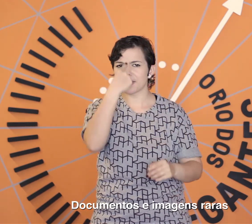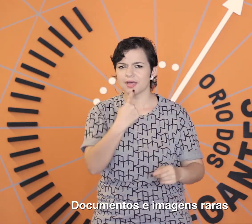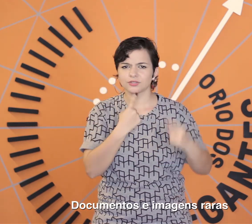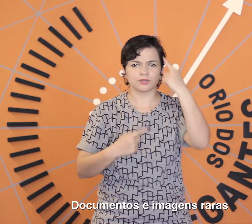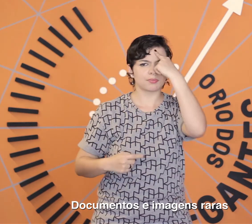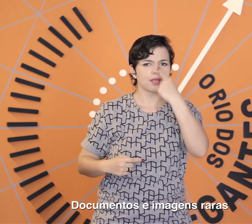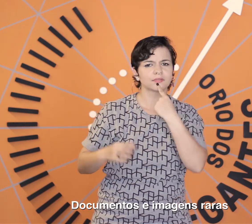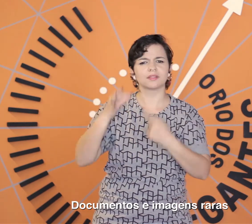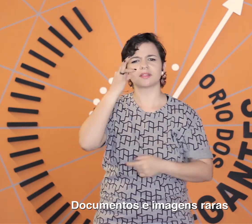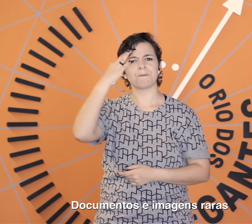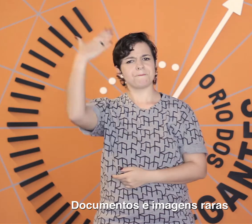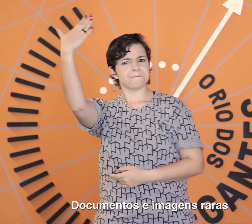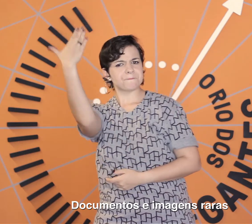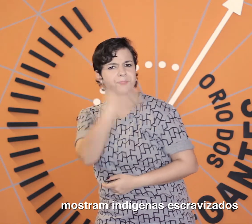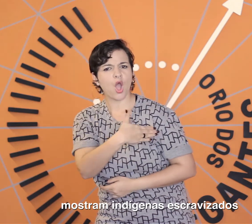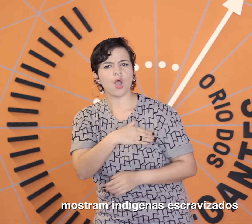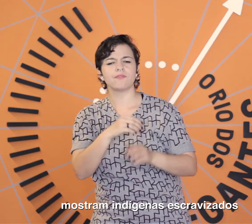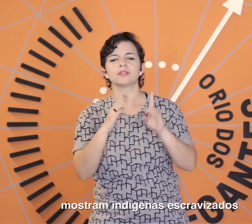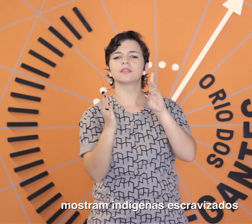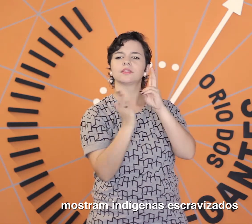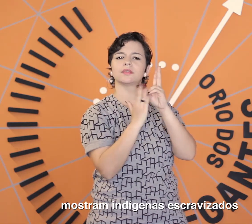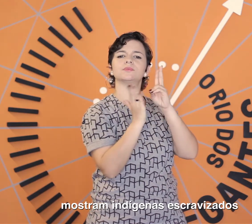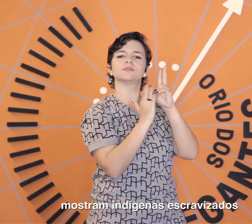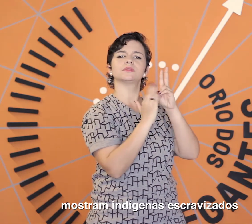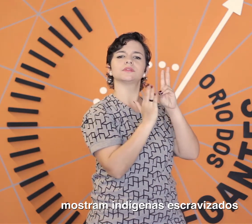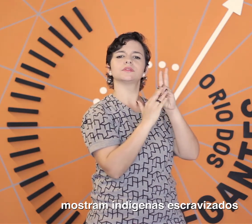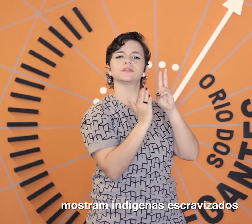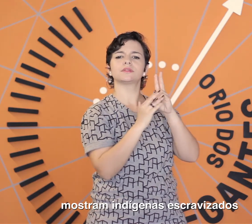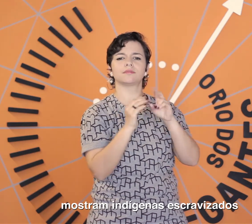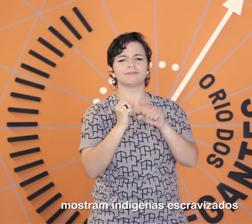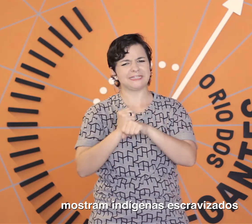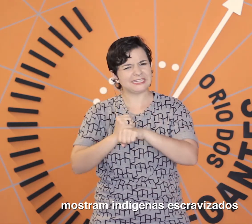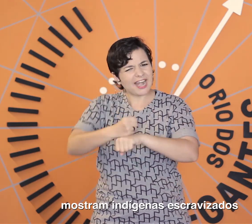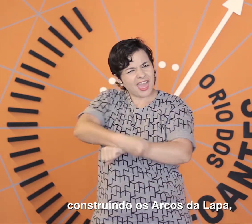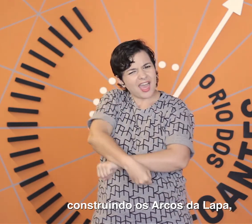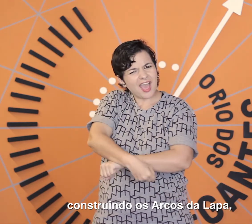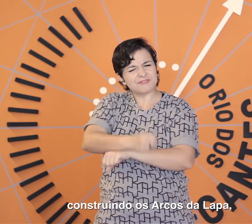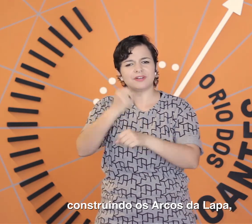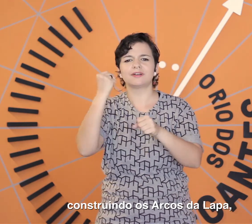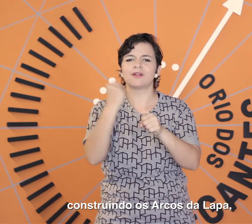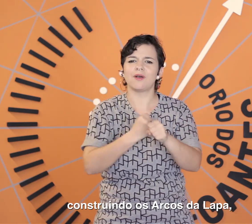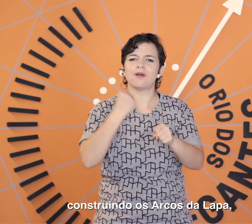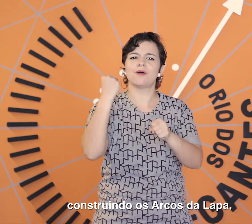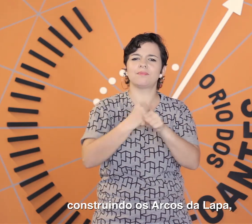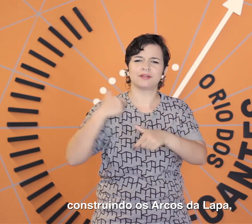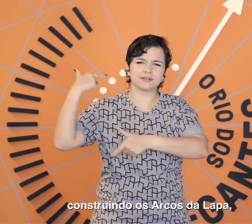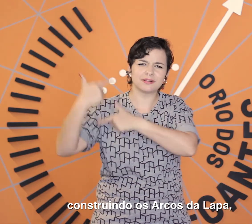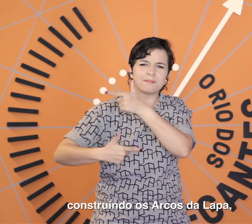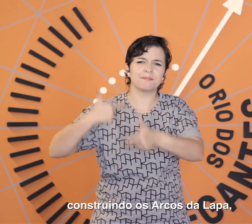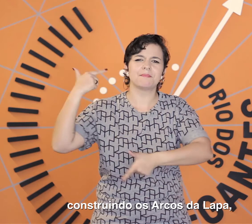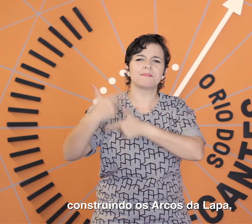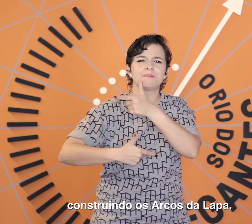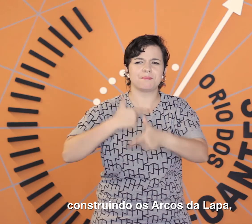Documentos e imagens raras mostram indígenas escravizados construindo os Arcos da Lapa.